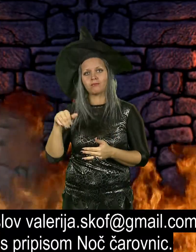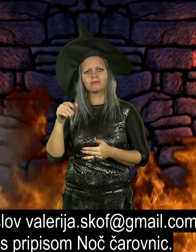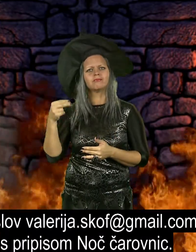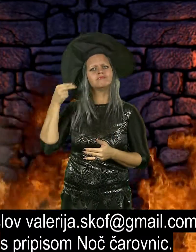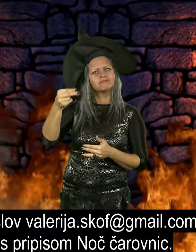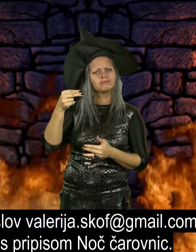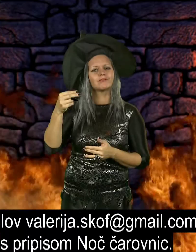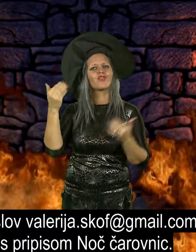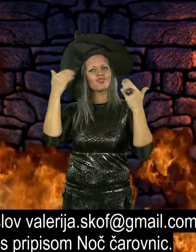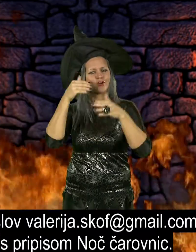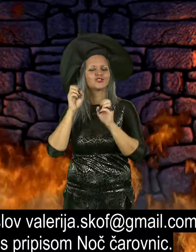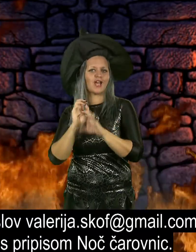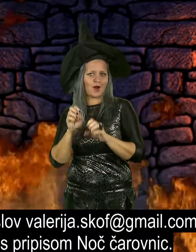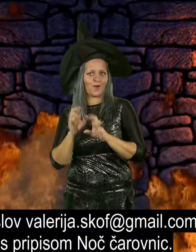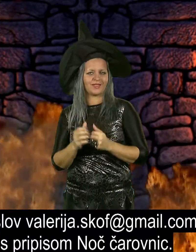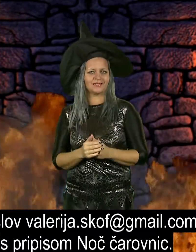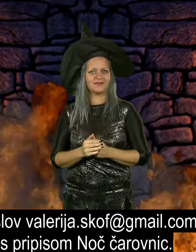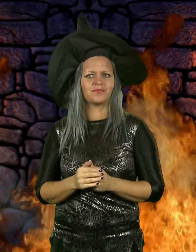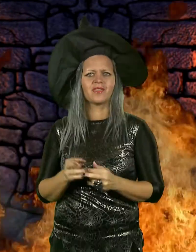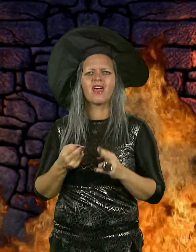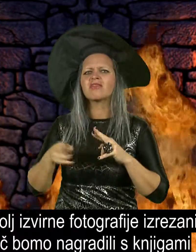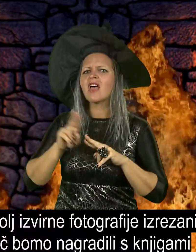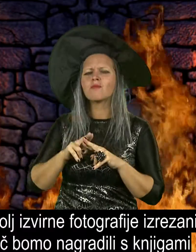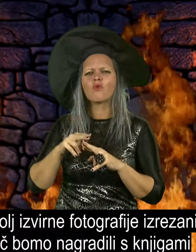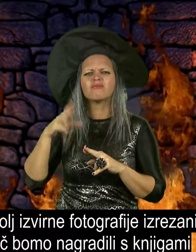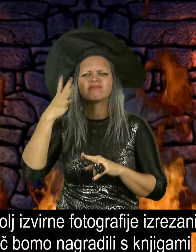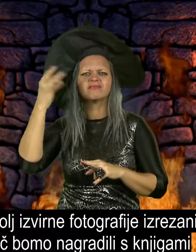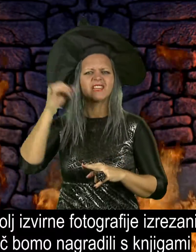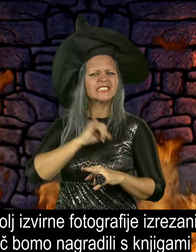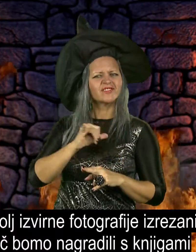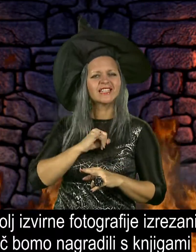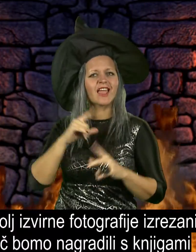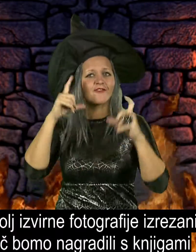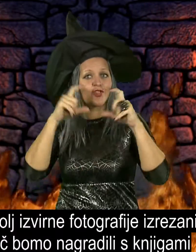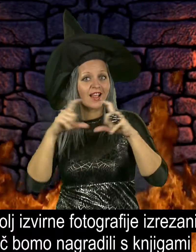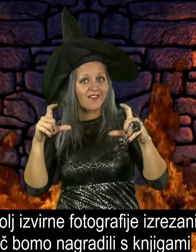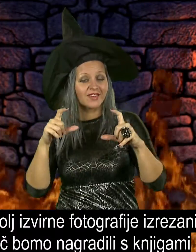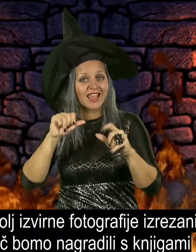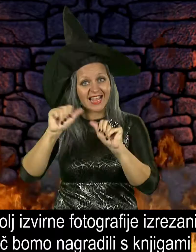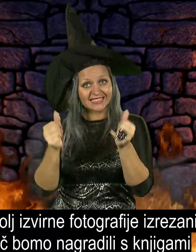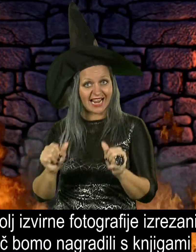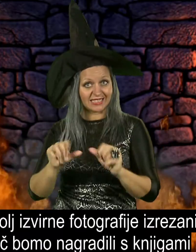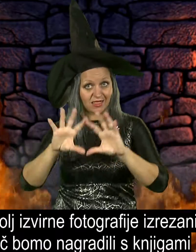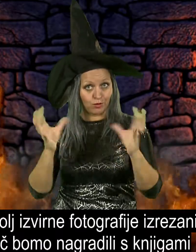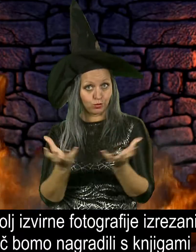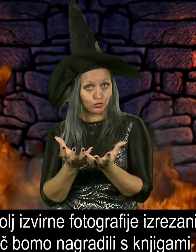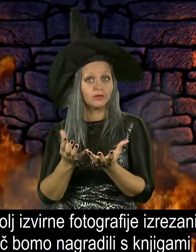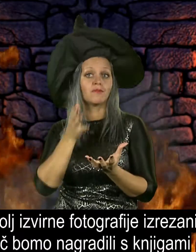valeria.skov@gmail.com s pripisom Noč čarovnic. Najbolj izvirne fotografije izrezanih buč bomo nagradili s knjigami